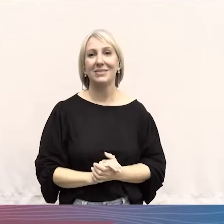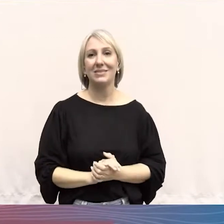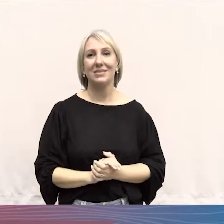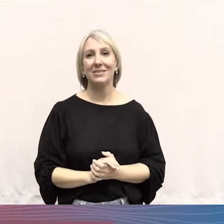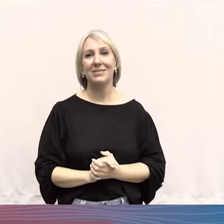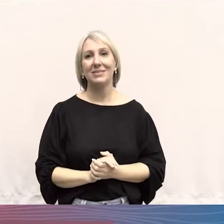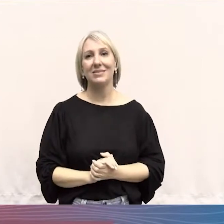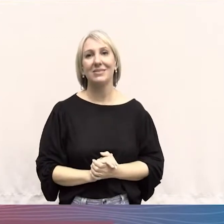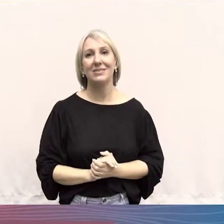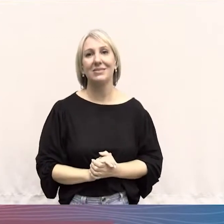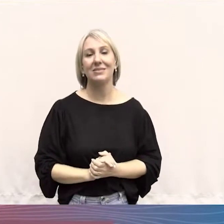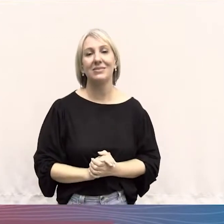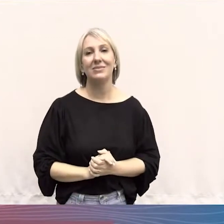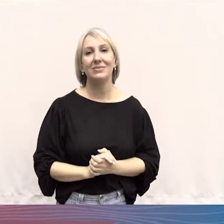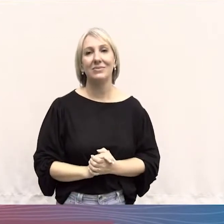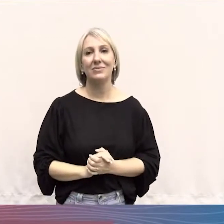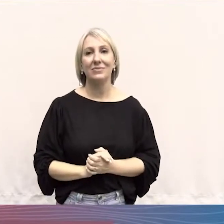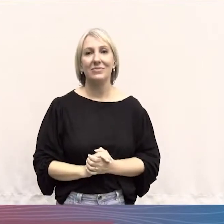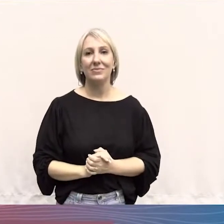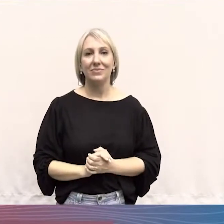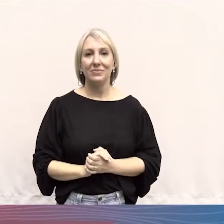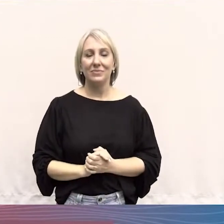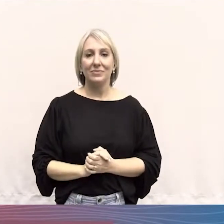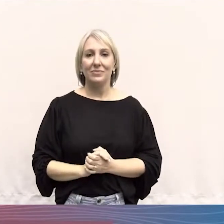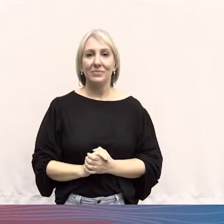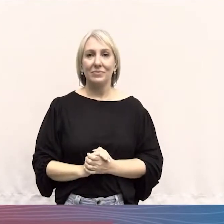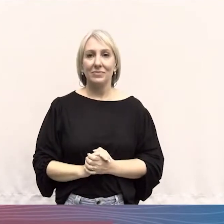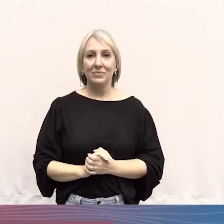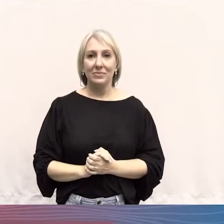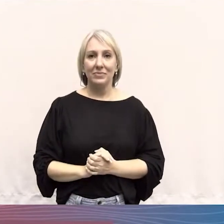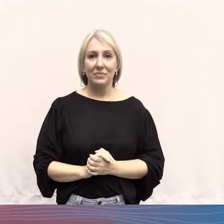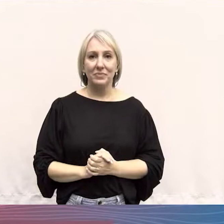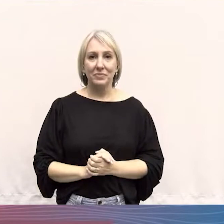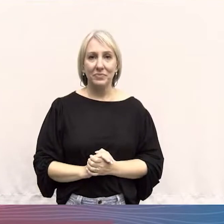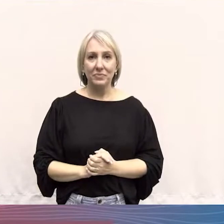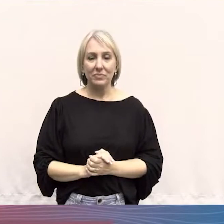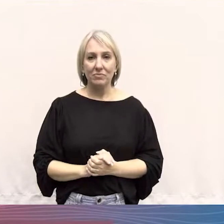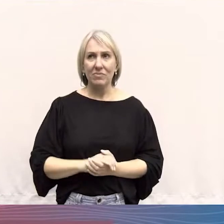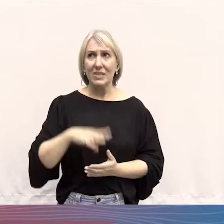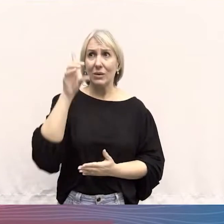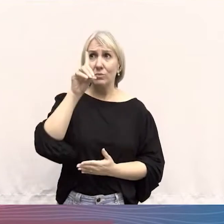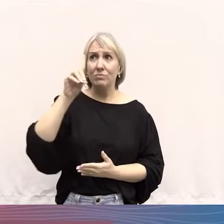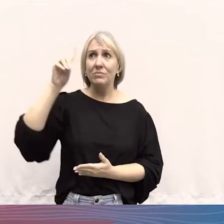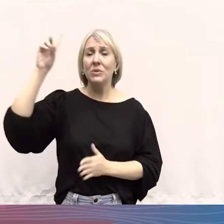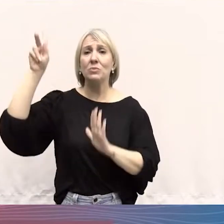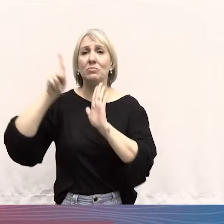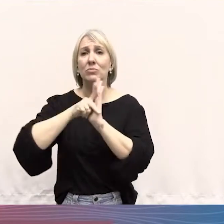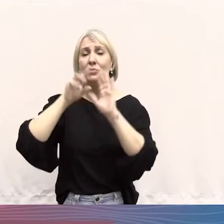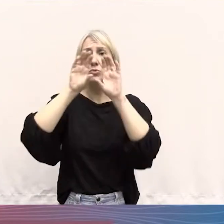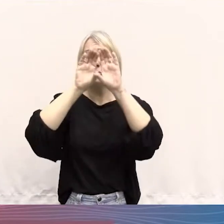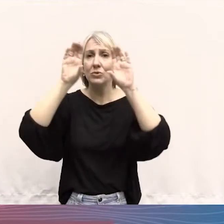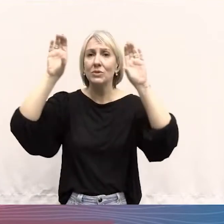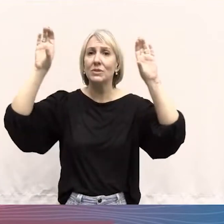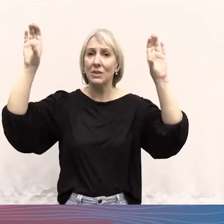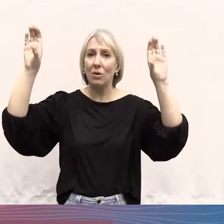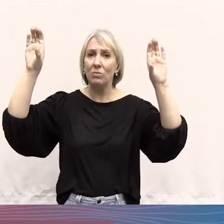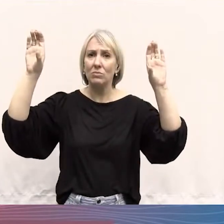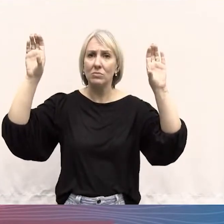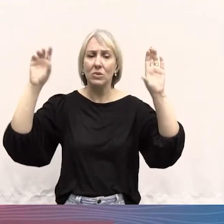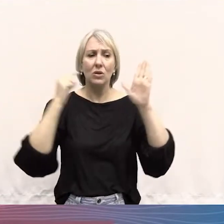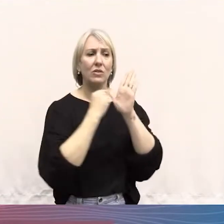né? Para o holocausto, ao Deus dos céus. Versículo 10